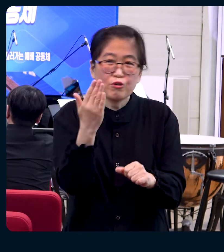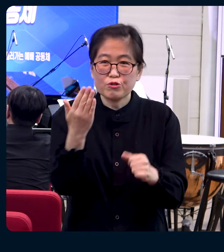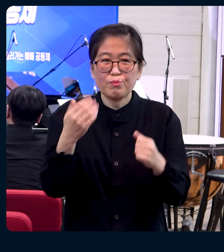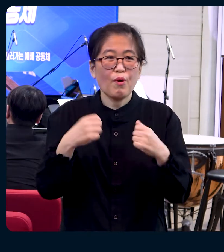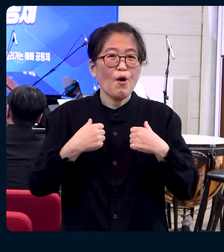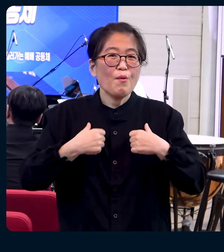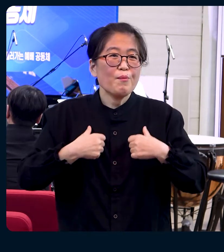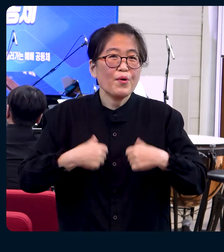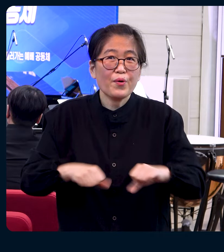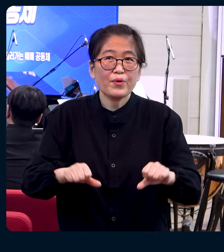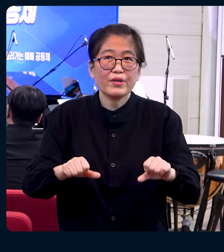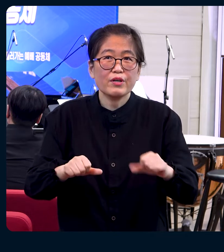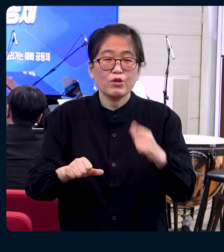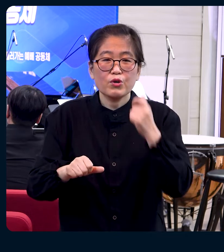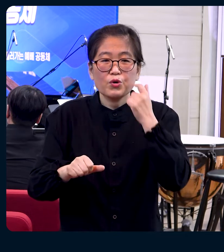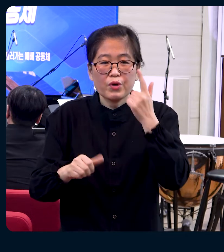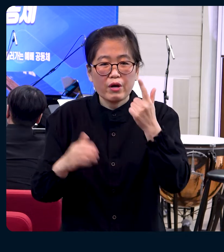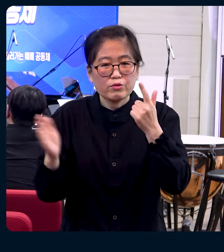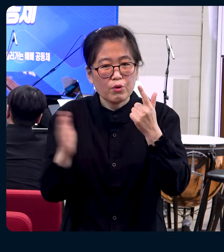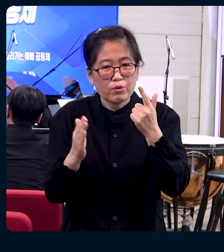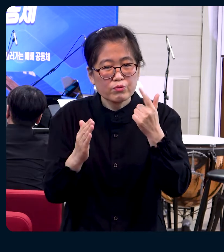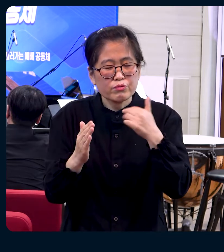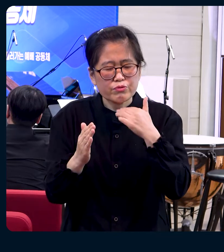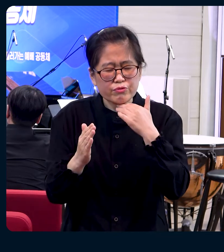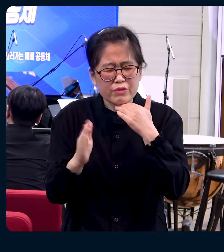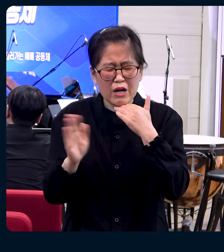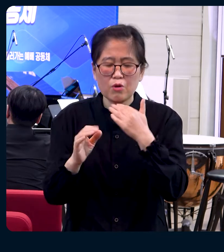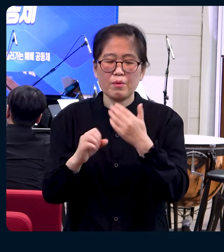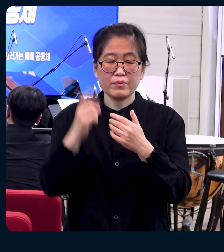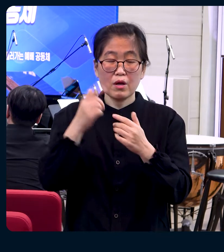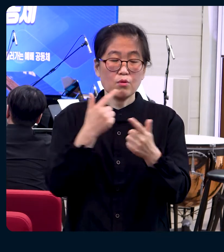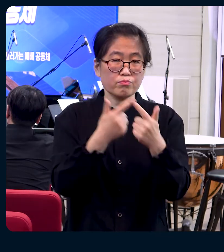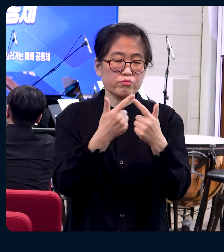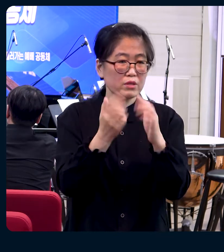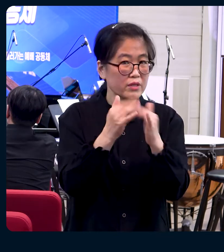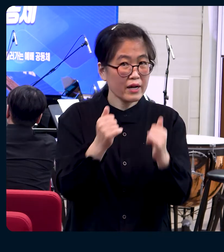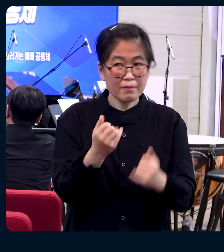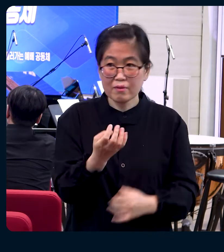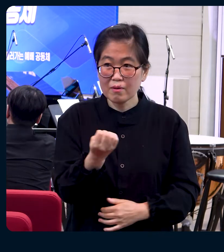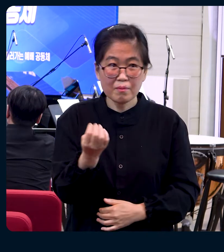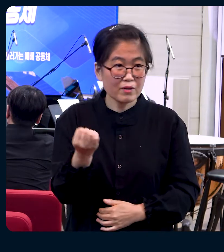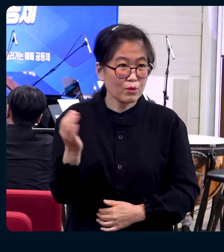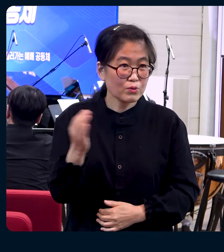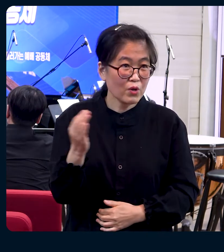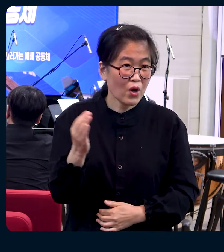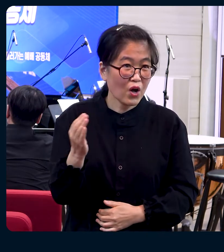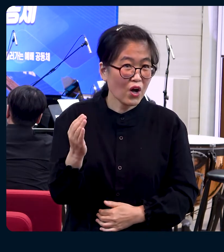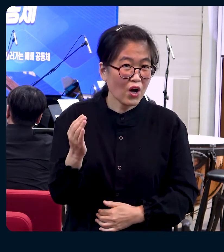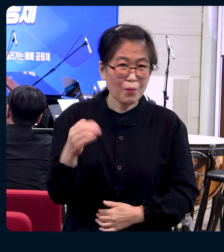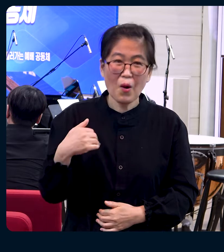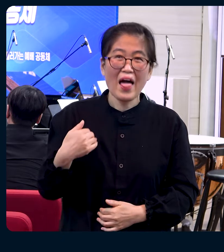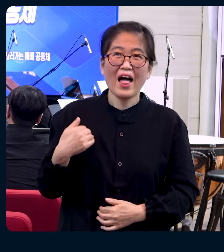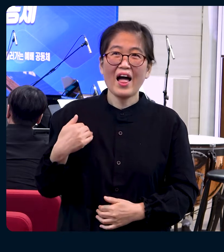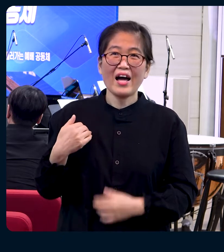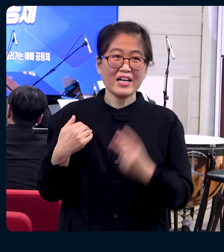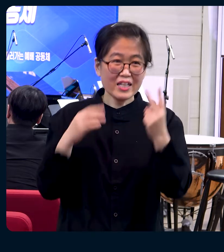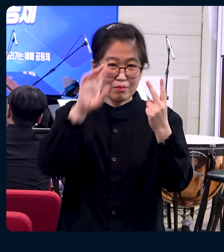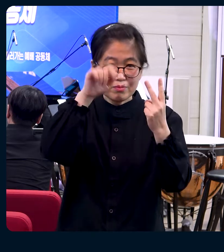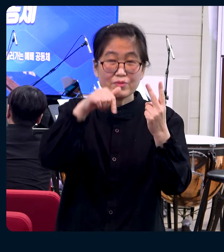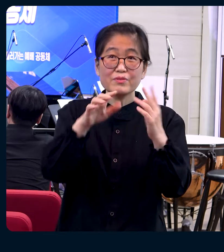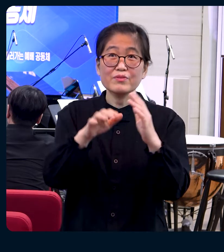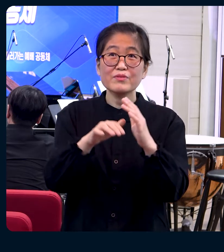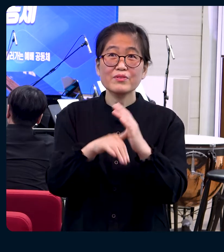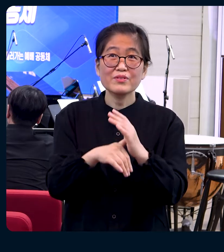정도 걸립니다. 6개월 동안 안 오면 진짜 잊어버렸나 보다. 부산 사람은 모르겠습니다. 제가